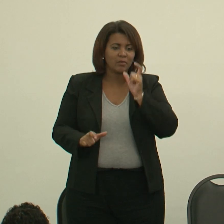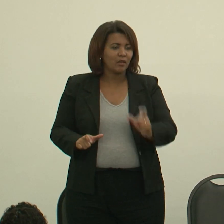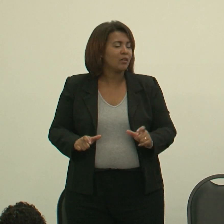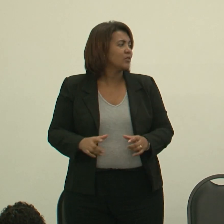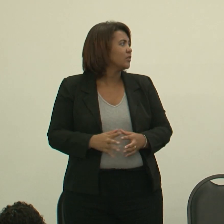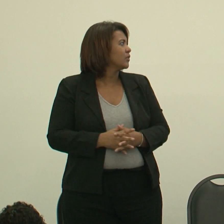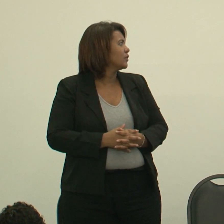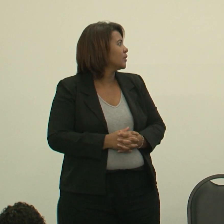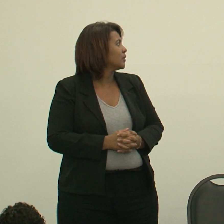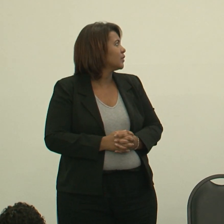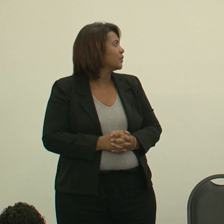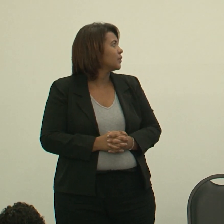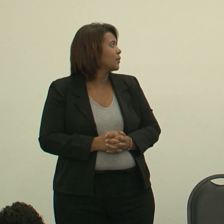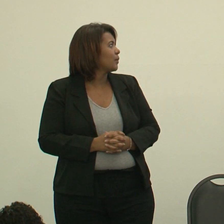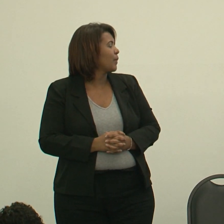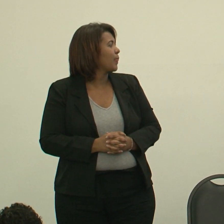E